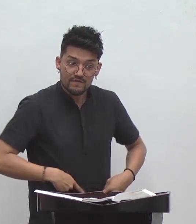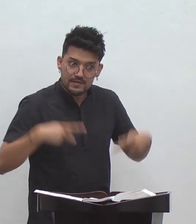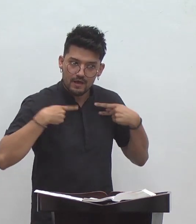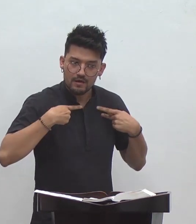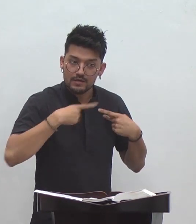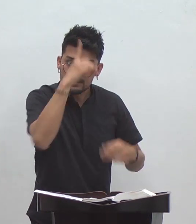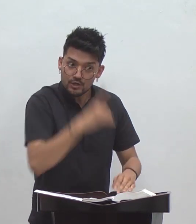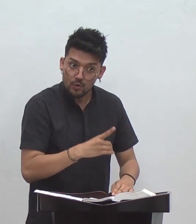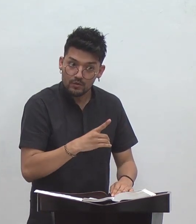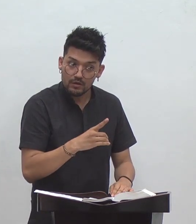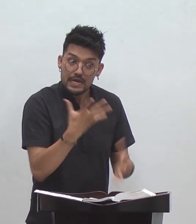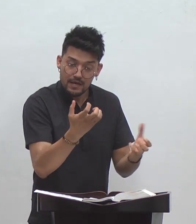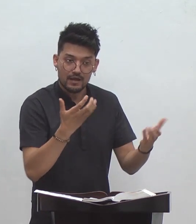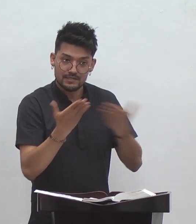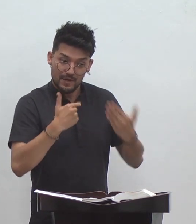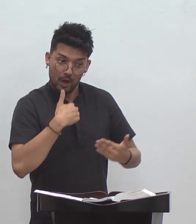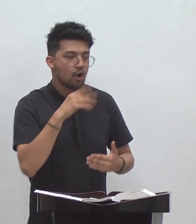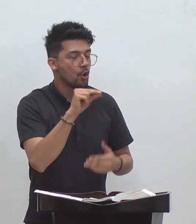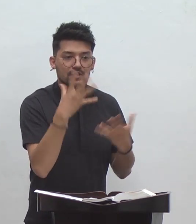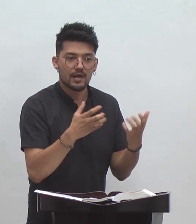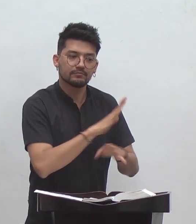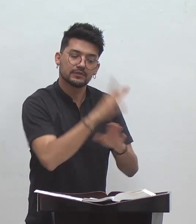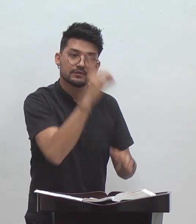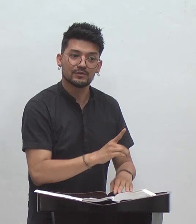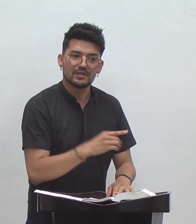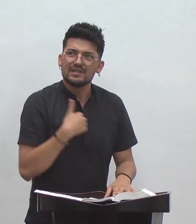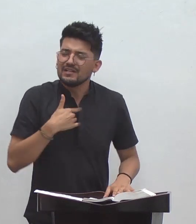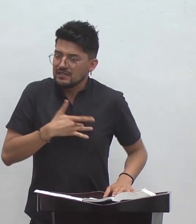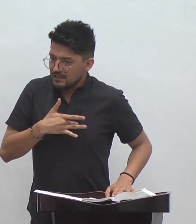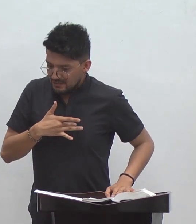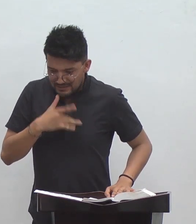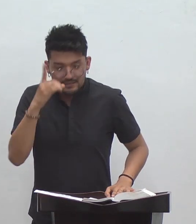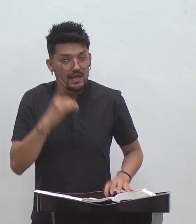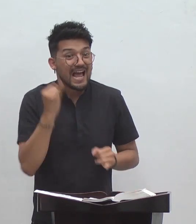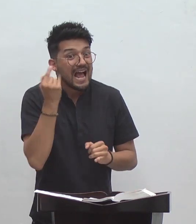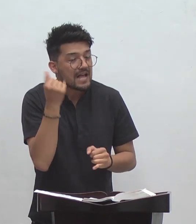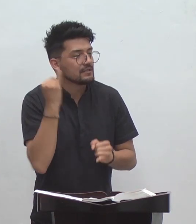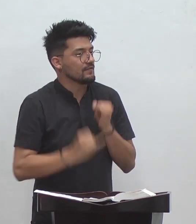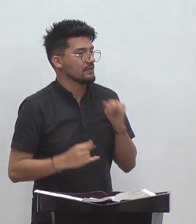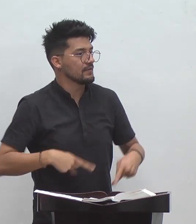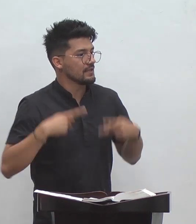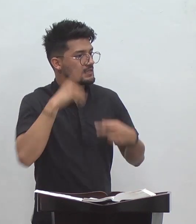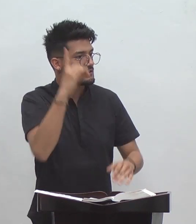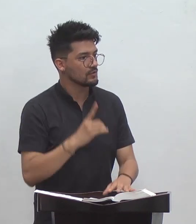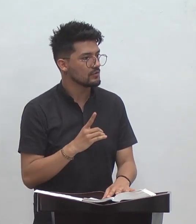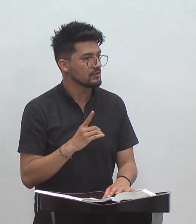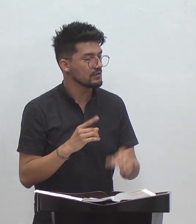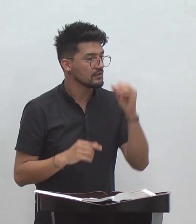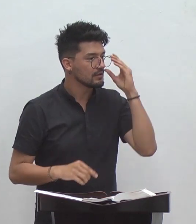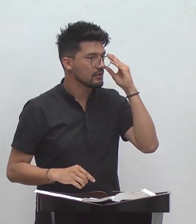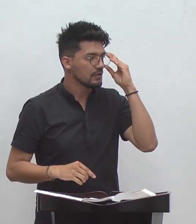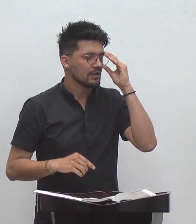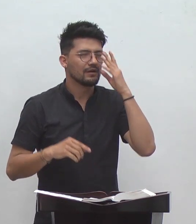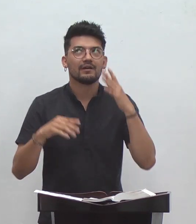Dios me estaba mostrando, Cristian, o tomas una decisión en servirme o te quito la vida. Y casi muero.